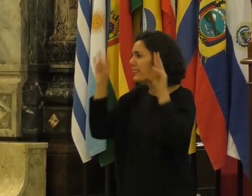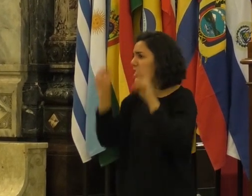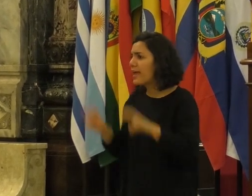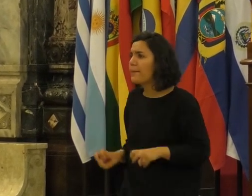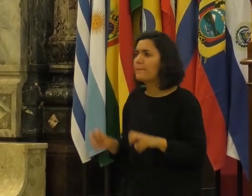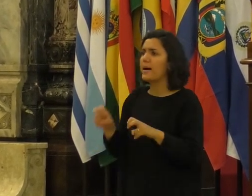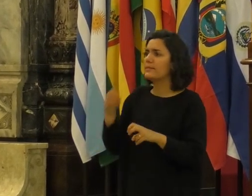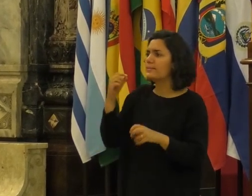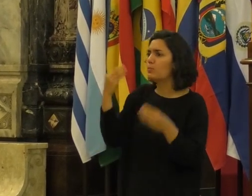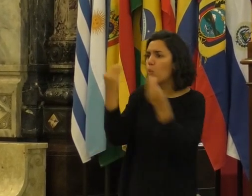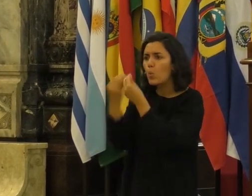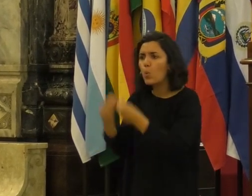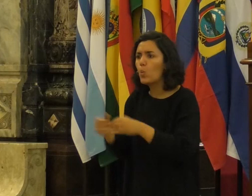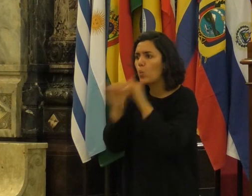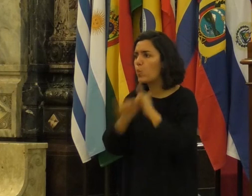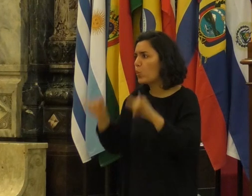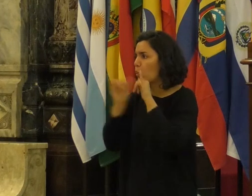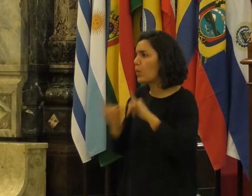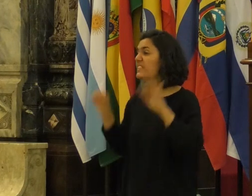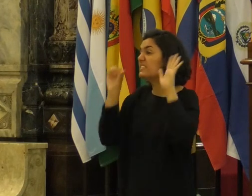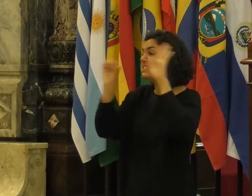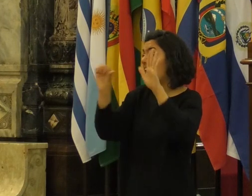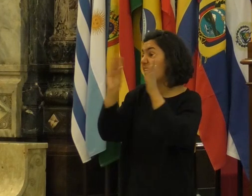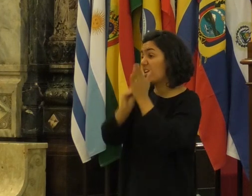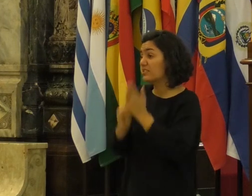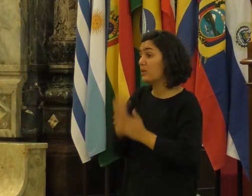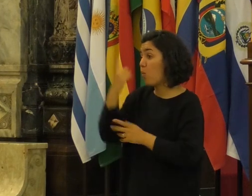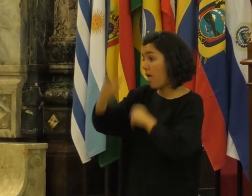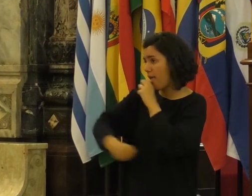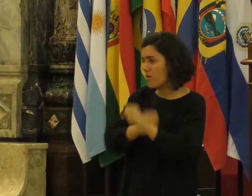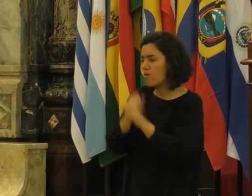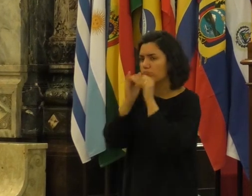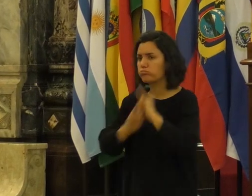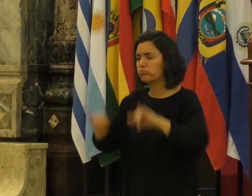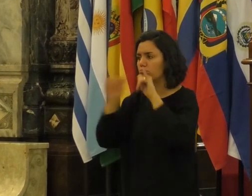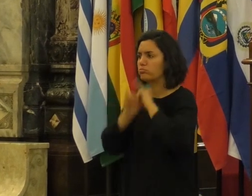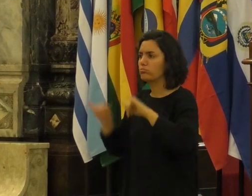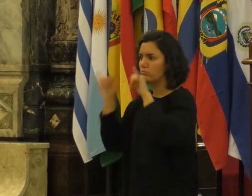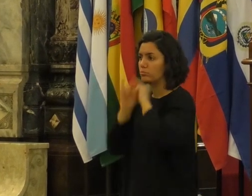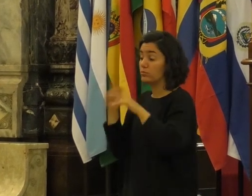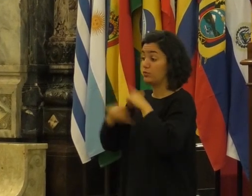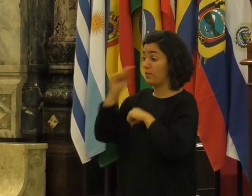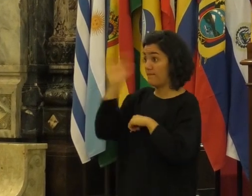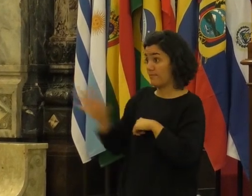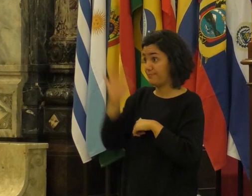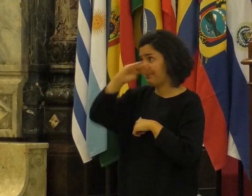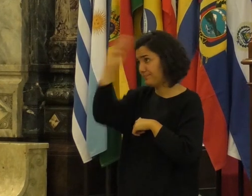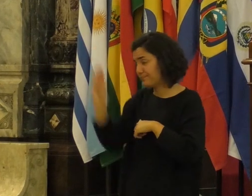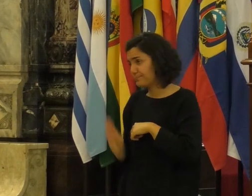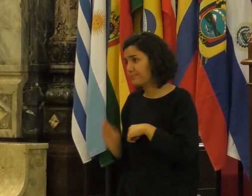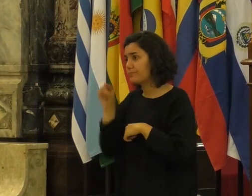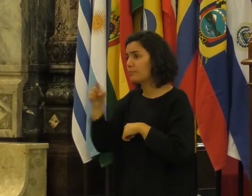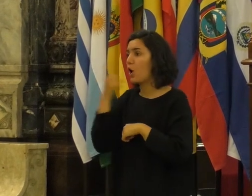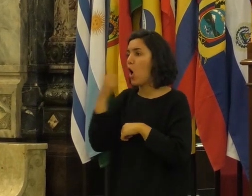publican con mucha frecuencia, así que tienen 6 números al año. Y la psicología de Brasil